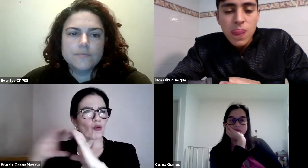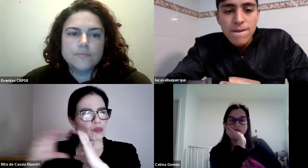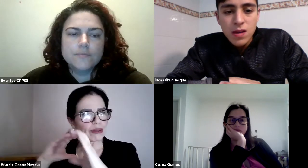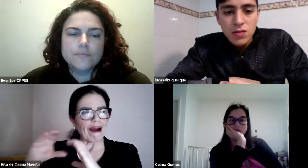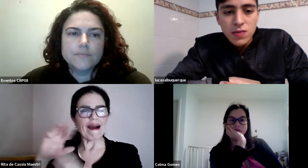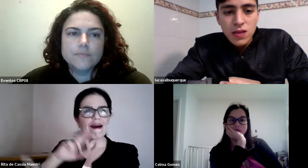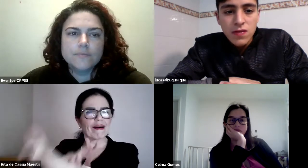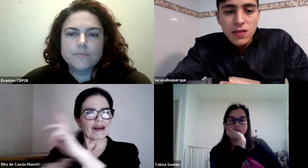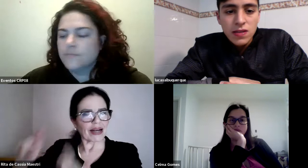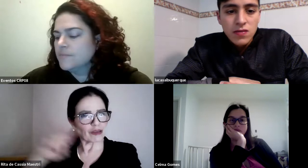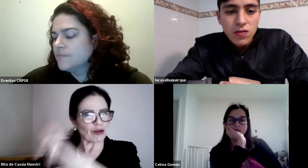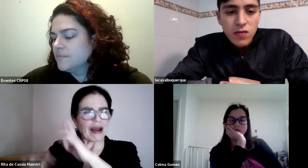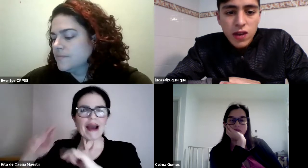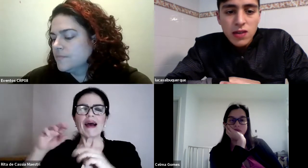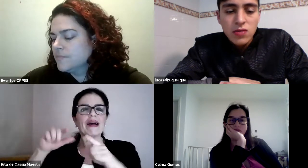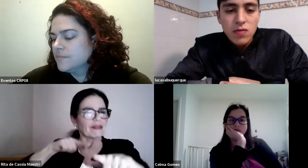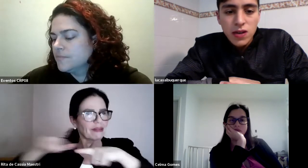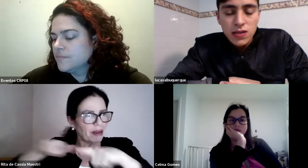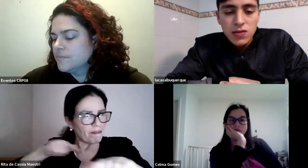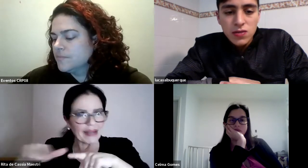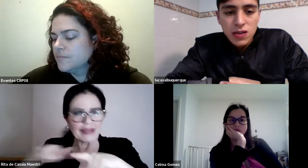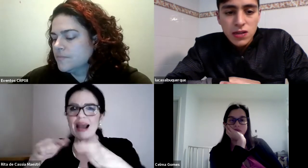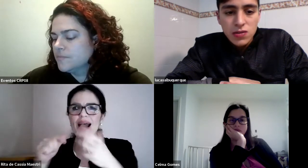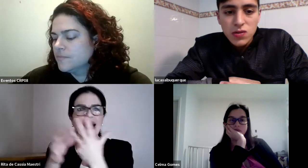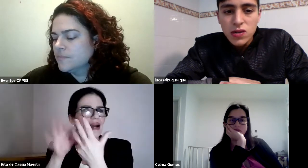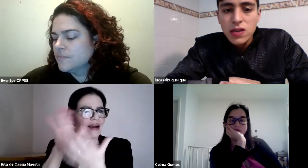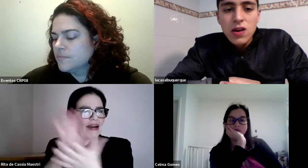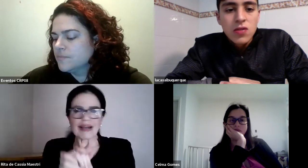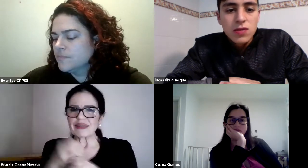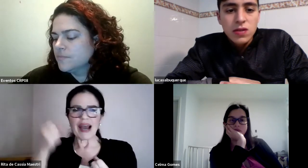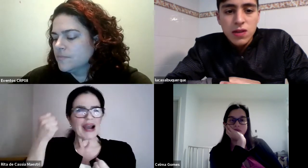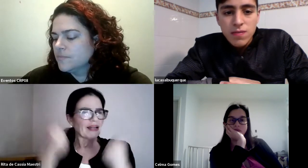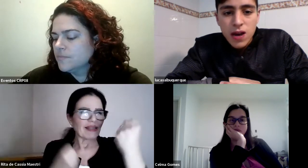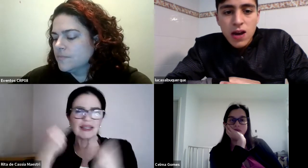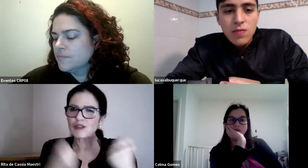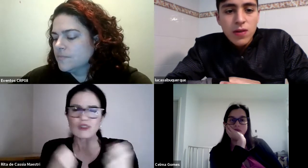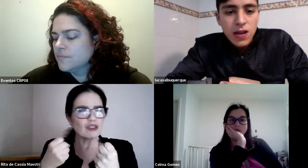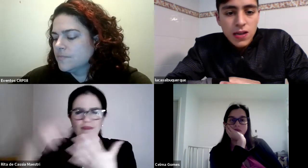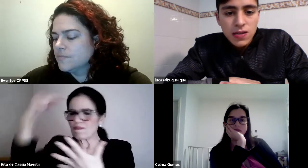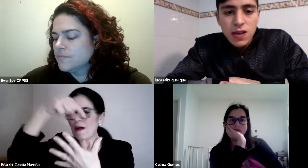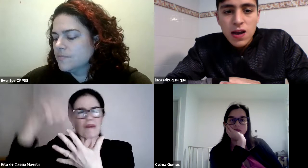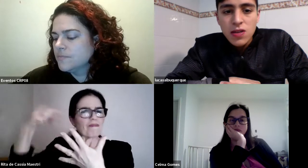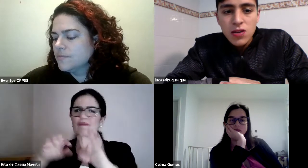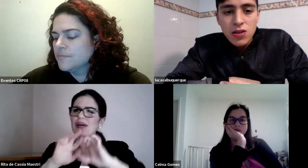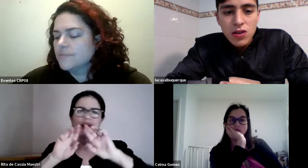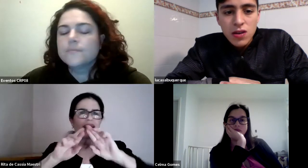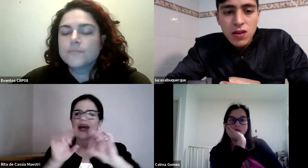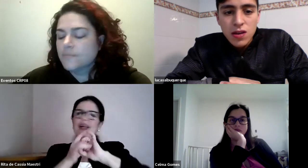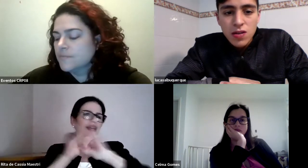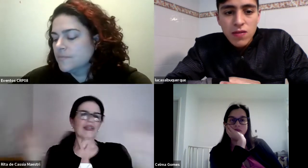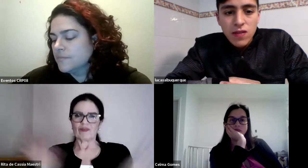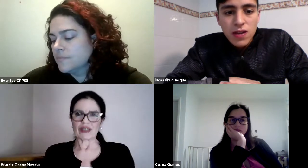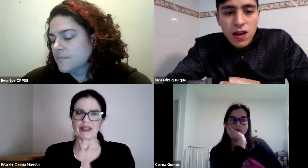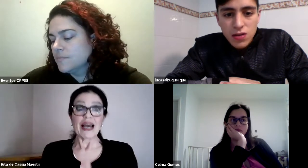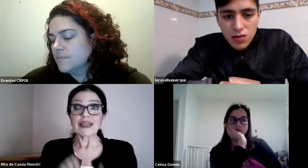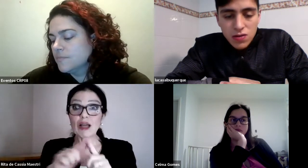visual, e a sua psique vai se desenvolver, a sua comunicação, suas relações, o seu trabalho, podem casar, dirigir,